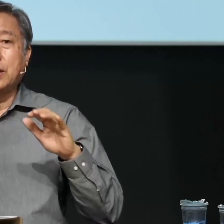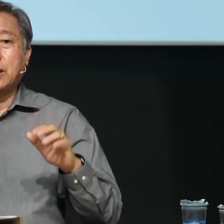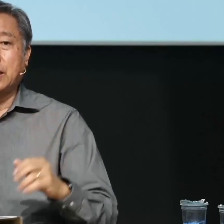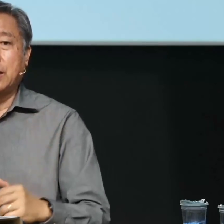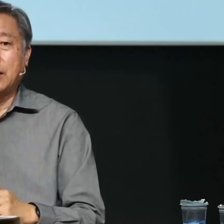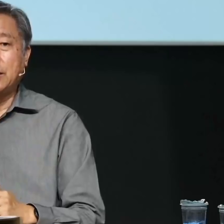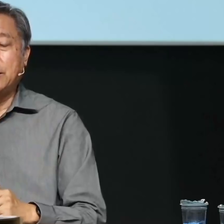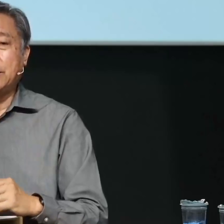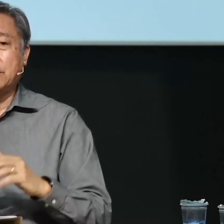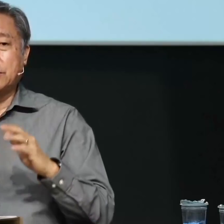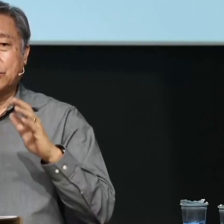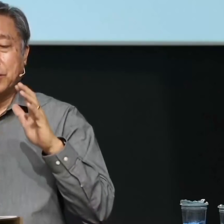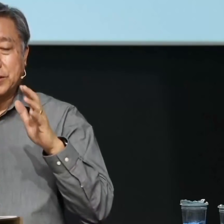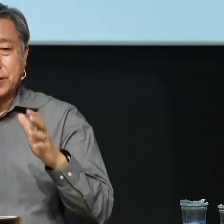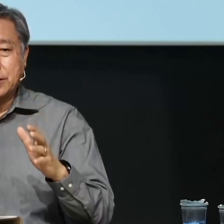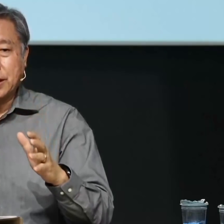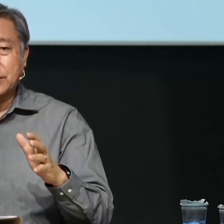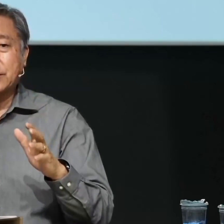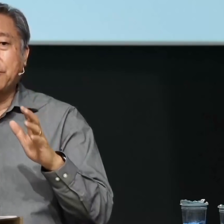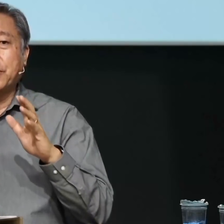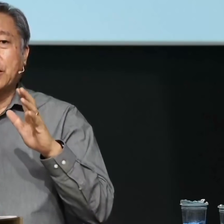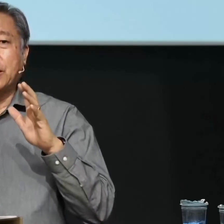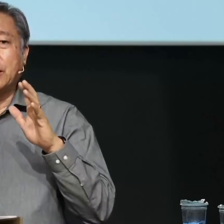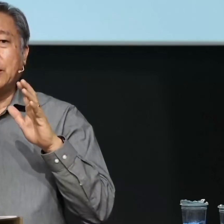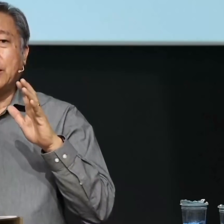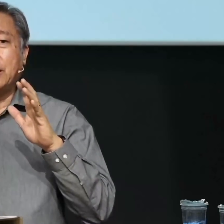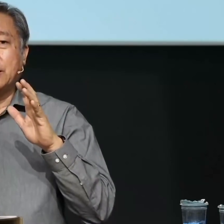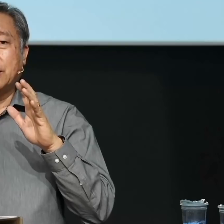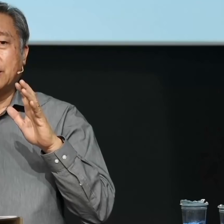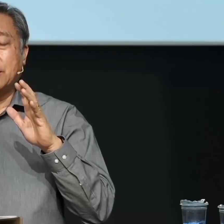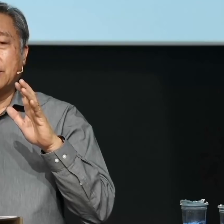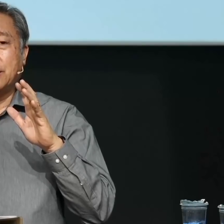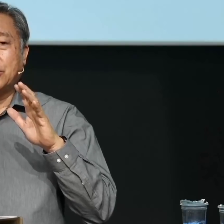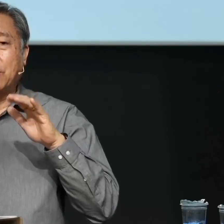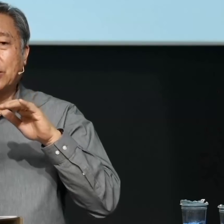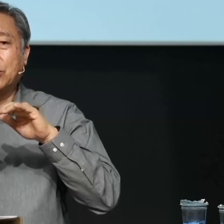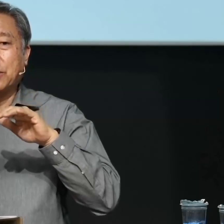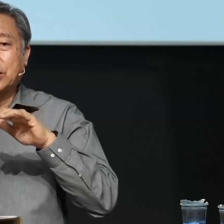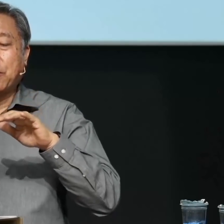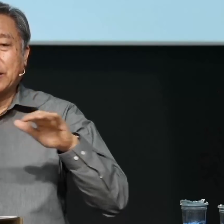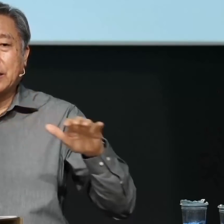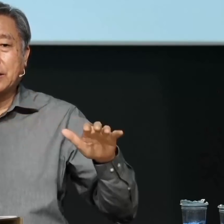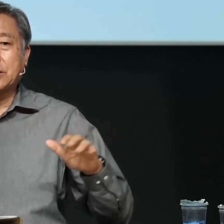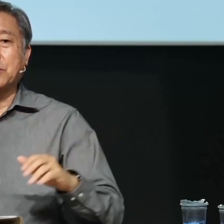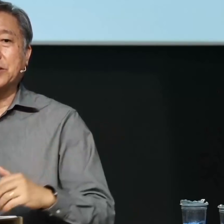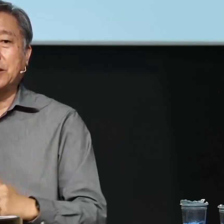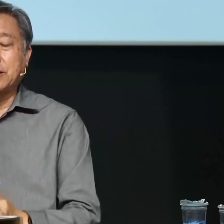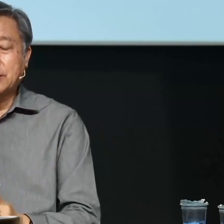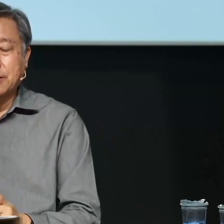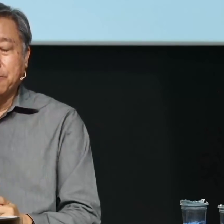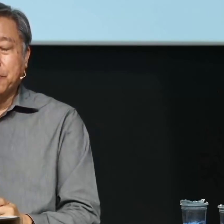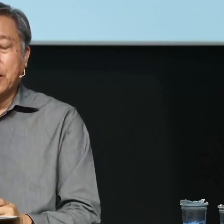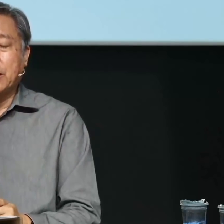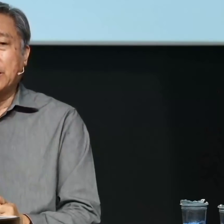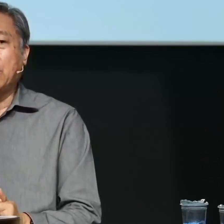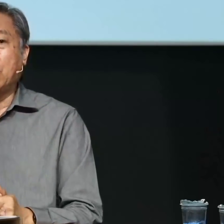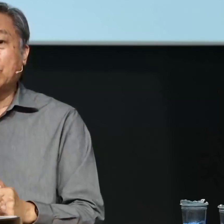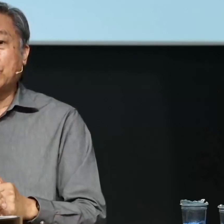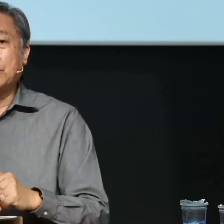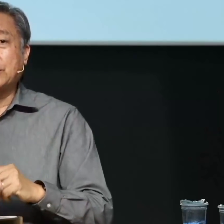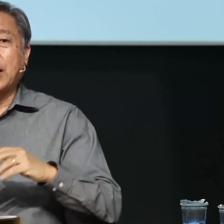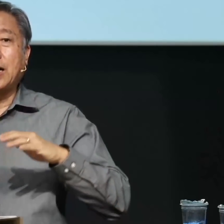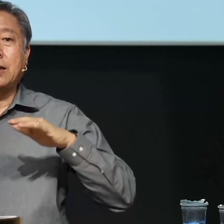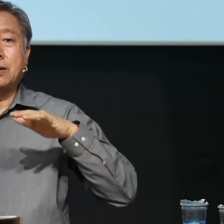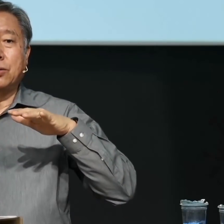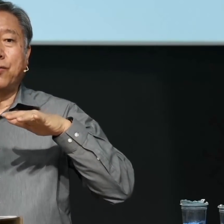né, ali os mesquitas, e ali é chamado de Esplanada das Mesquitas, e ali